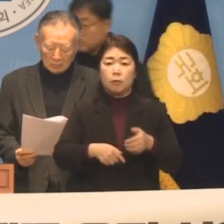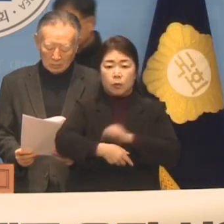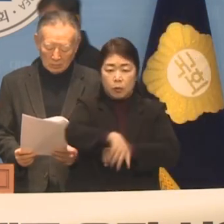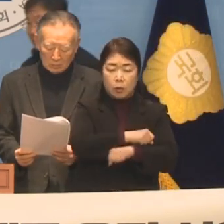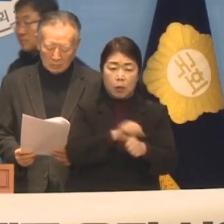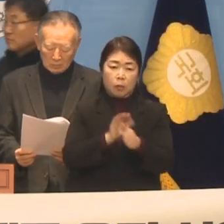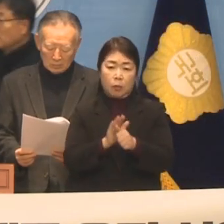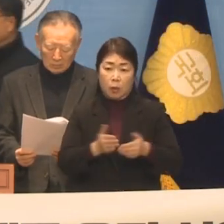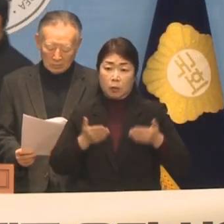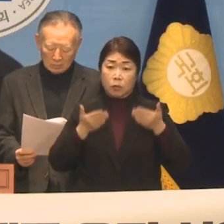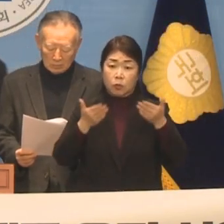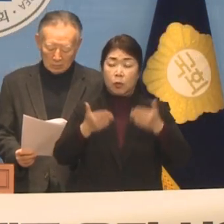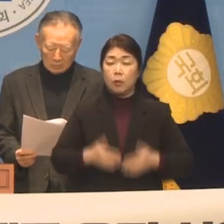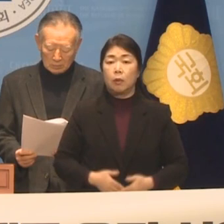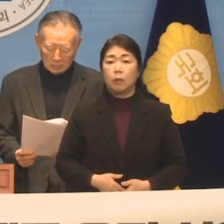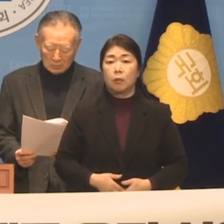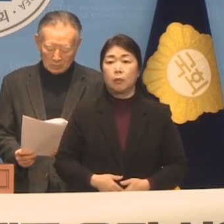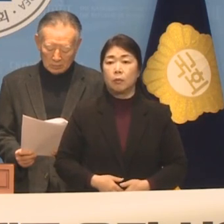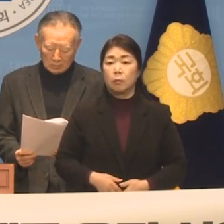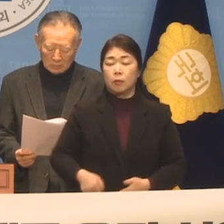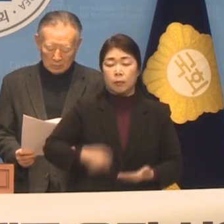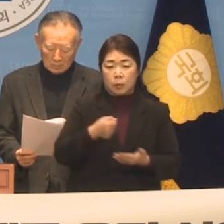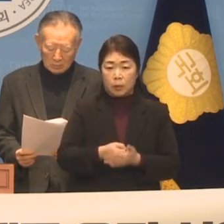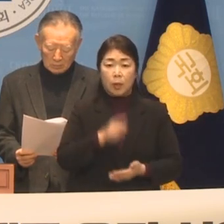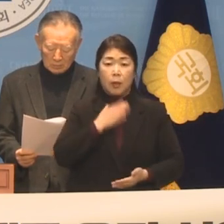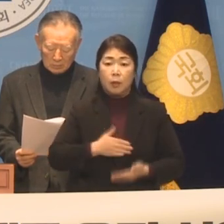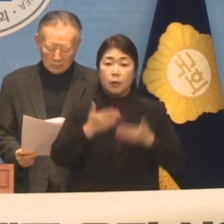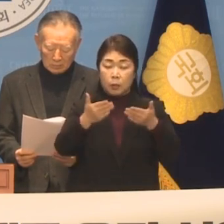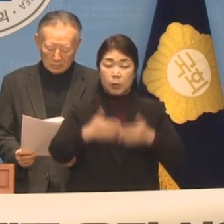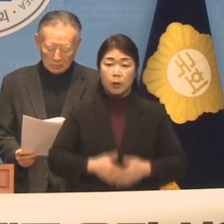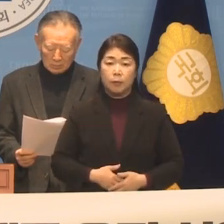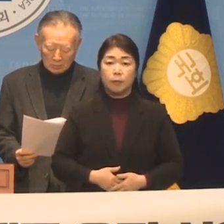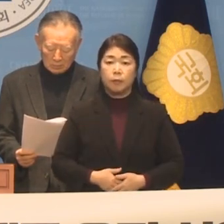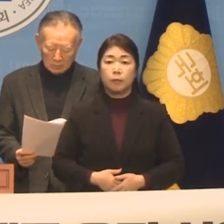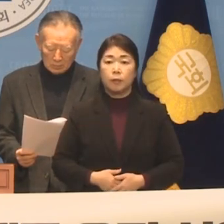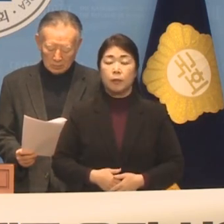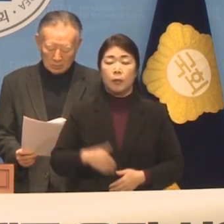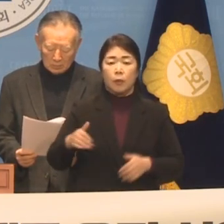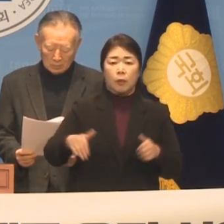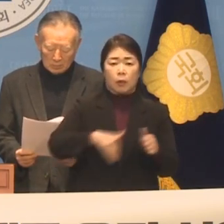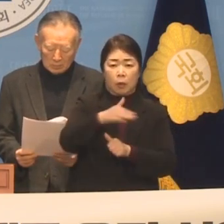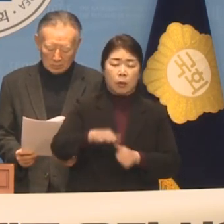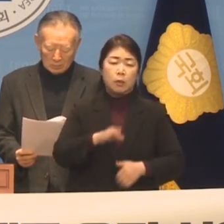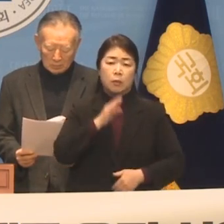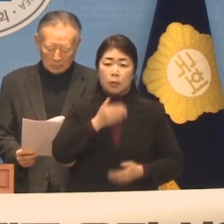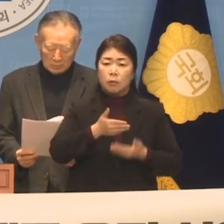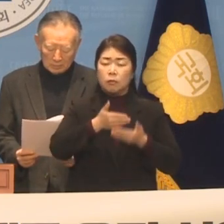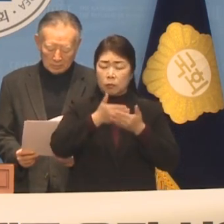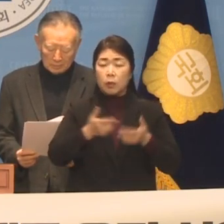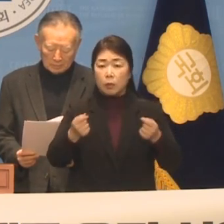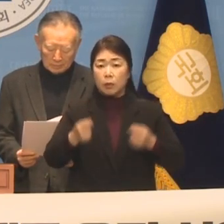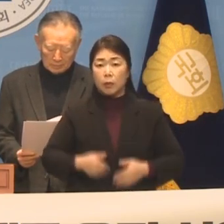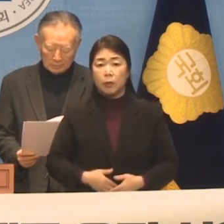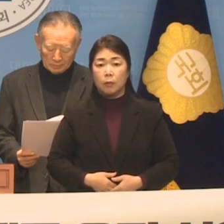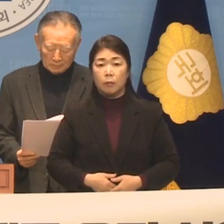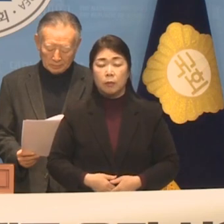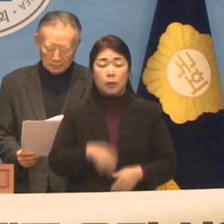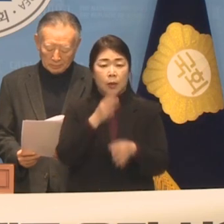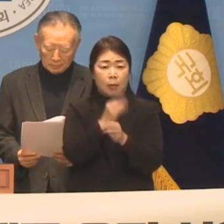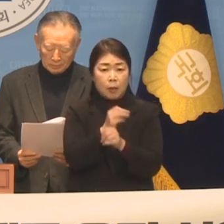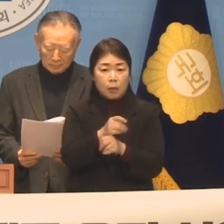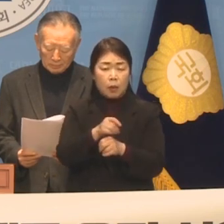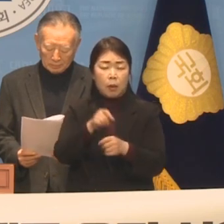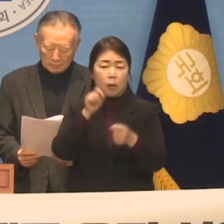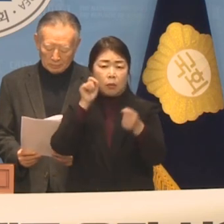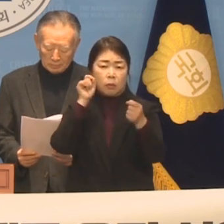것을 다짐하고자 함을 알린다. 상황이 너무나 엄중하다. 시일이 너무나